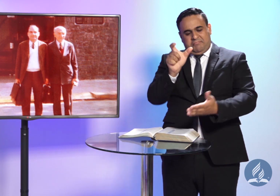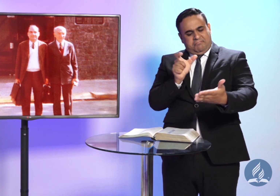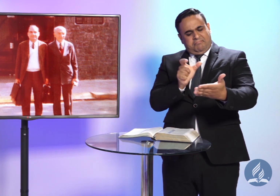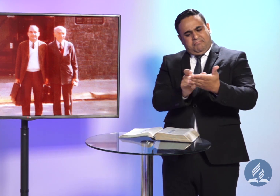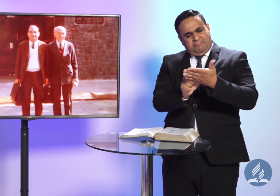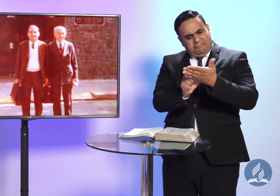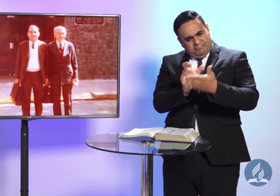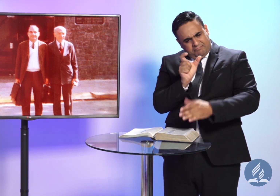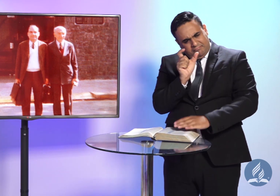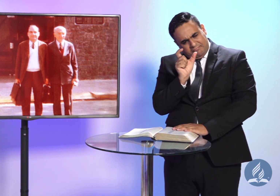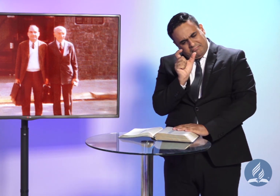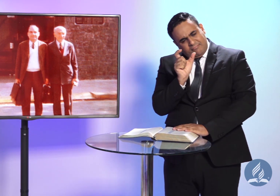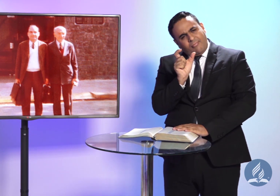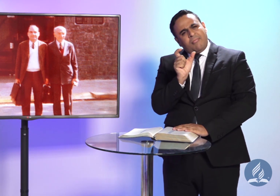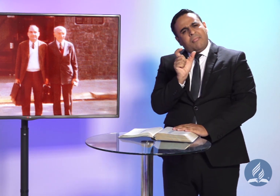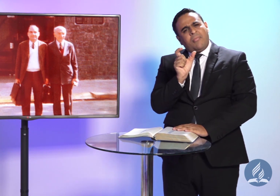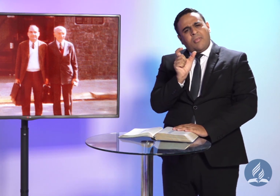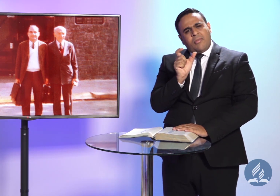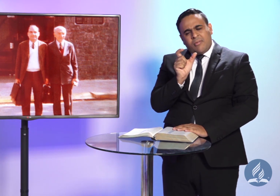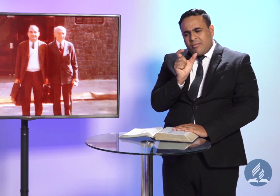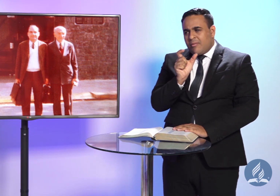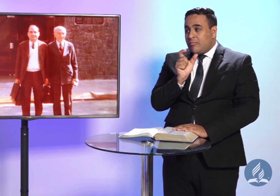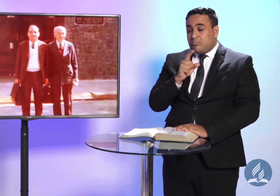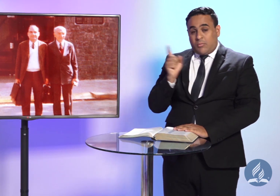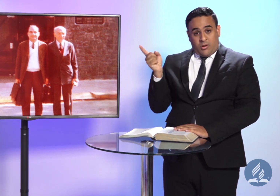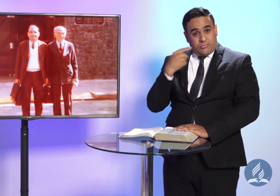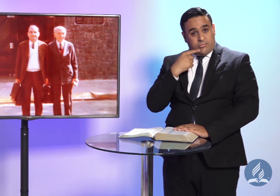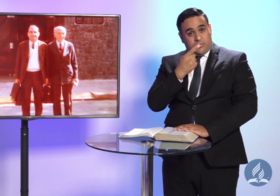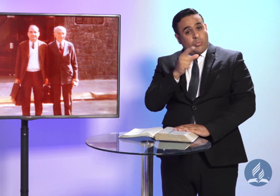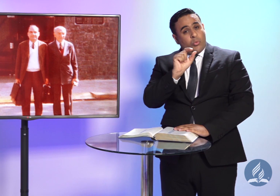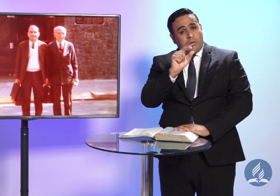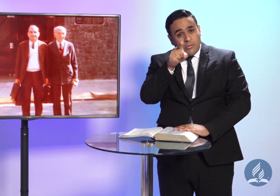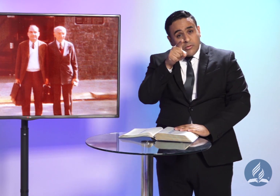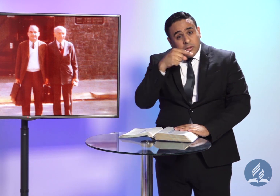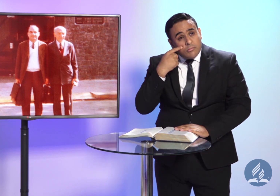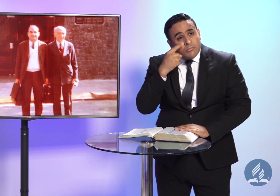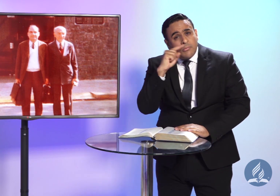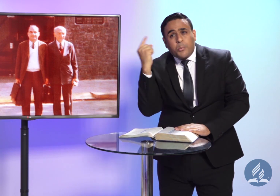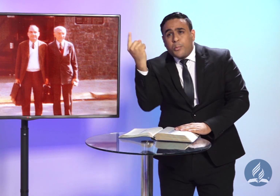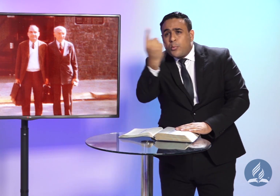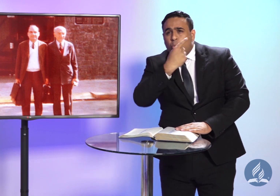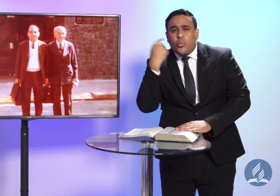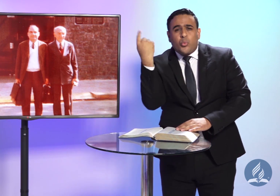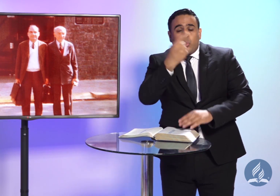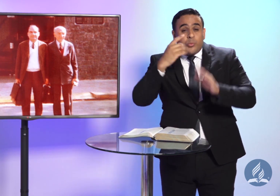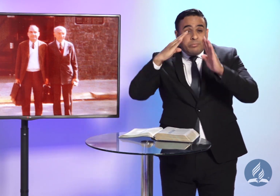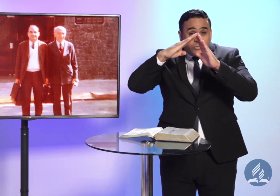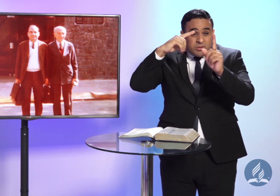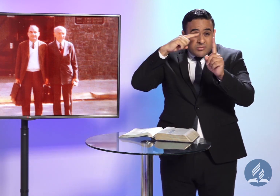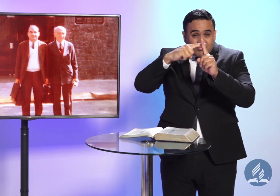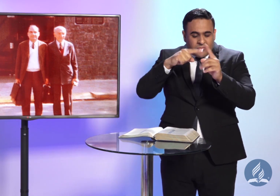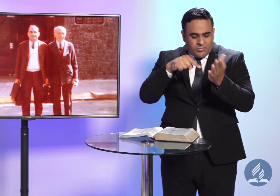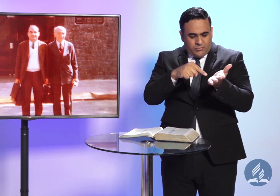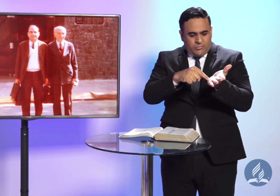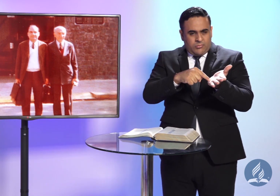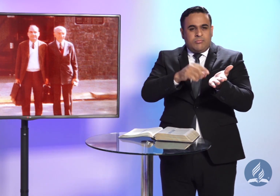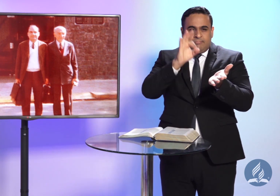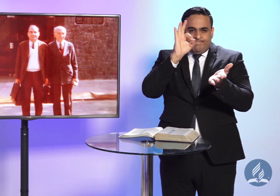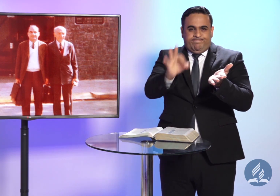sábado. Só foi isso que ele mostrou para o Luiz Melito. Ele não explicou mais nada, não pediu para ele ler. E ele disse para o